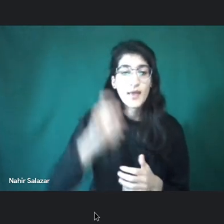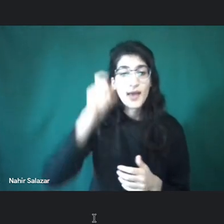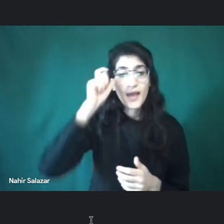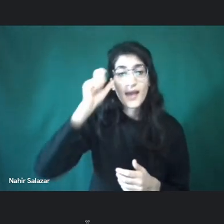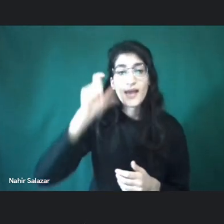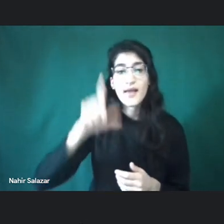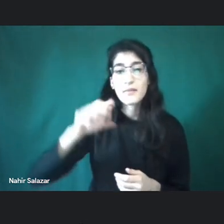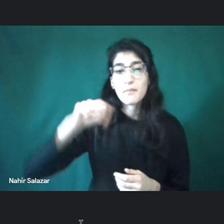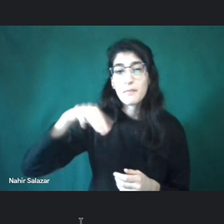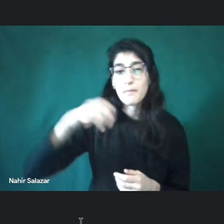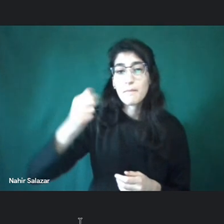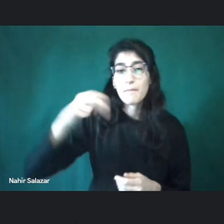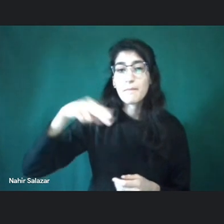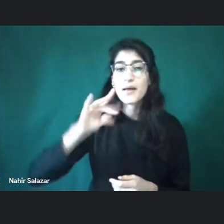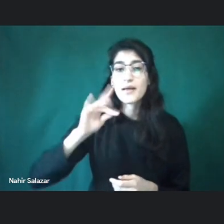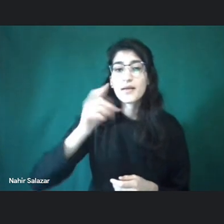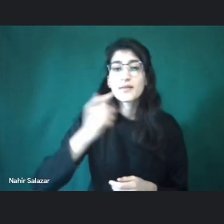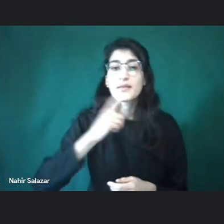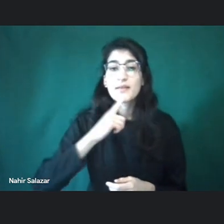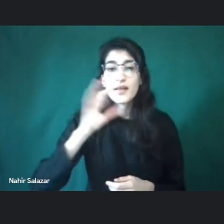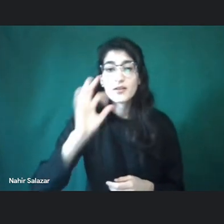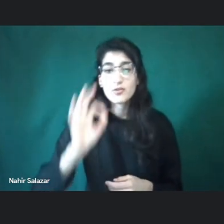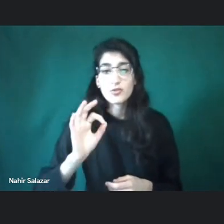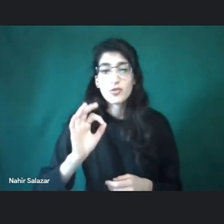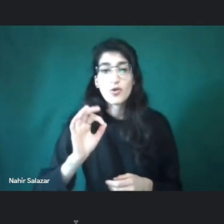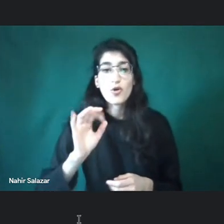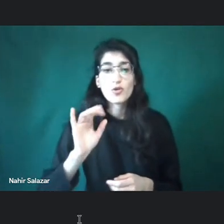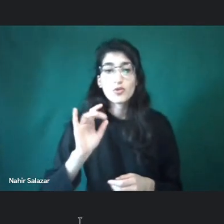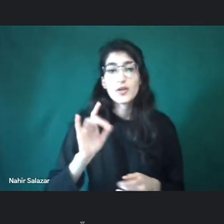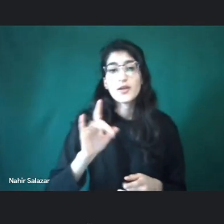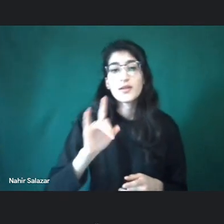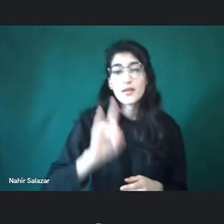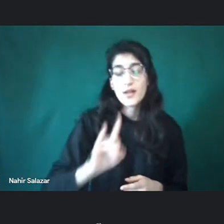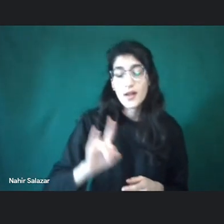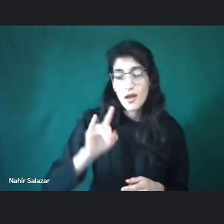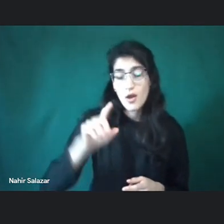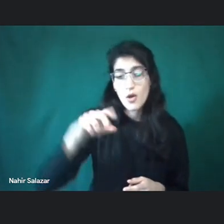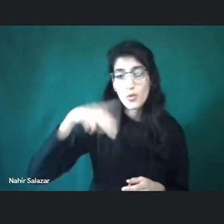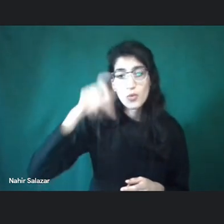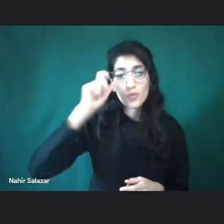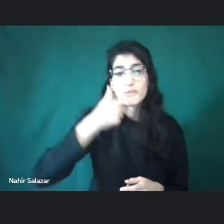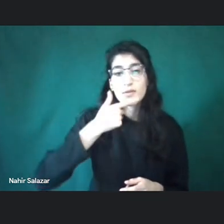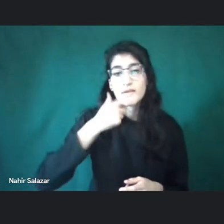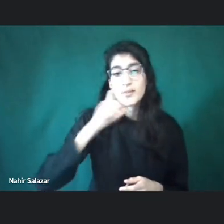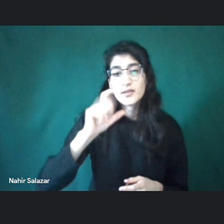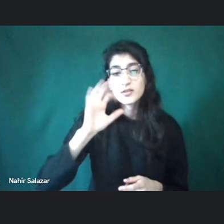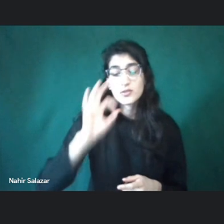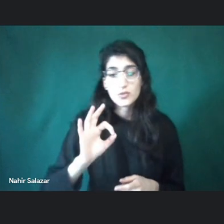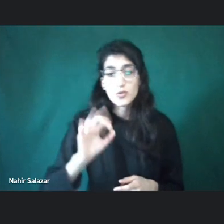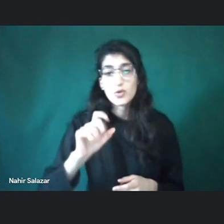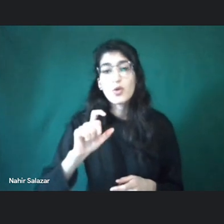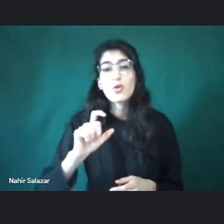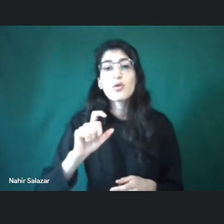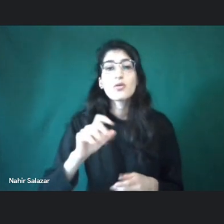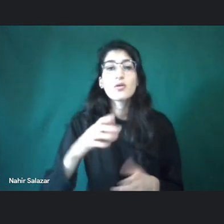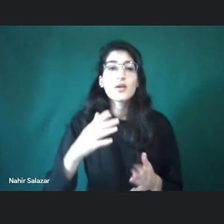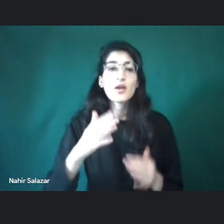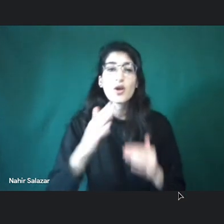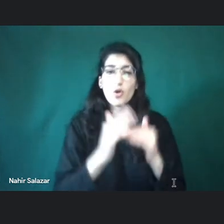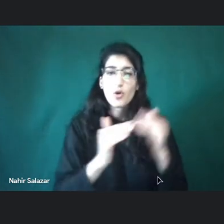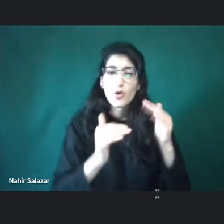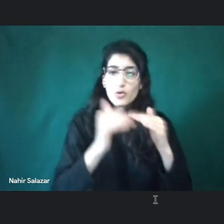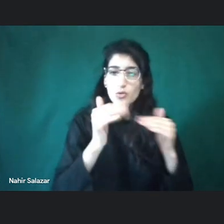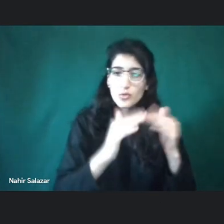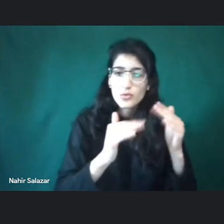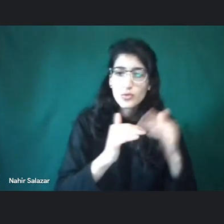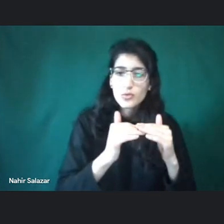inclusivas. Sí. Está centrado en sus esfuerzos a promover.